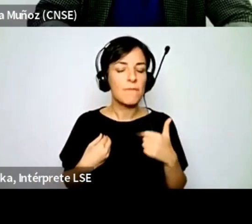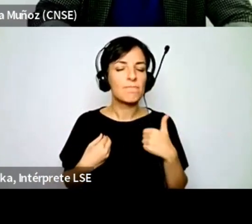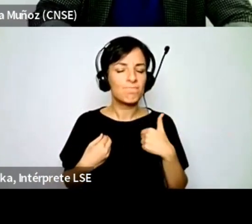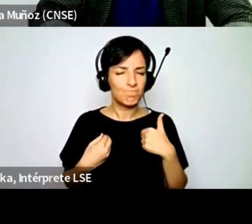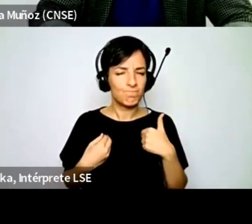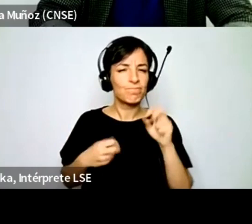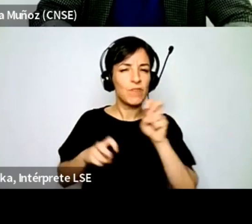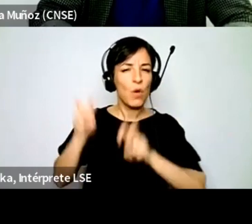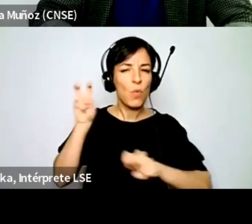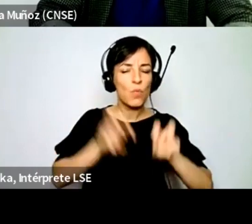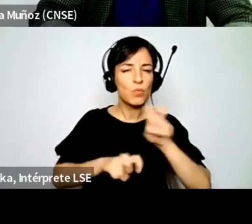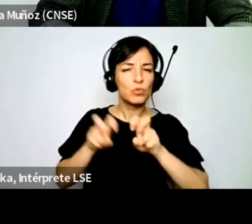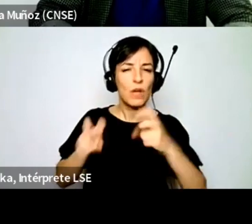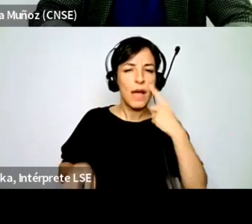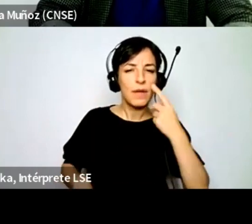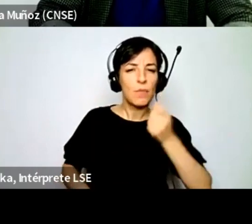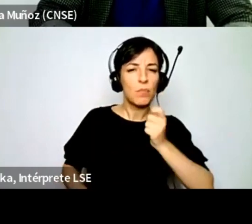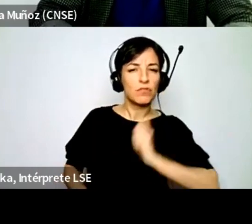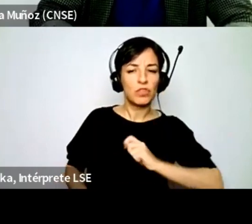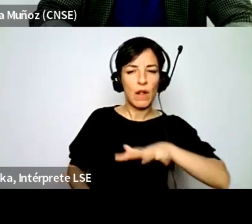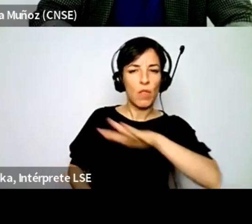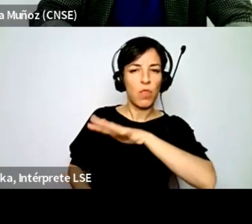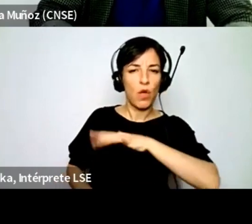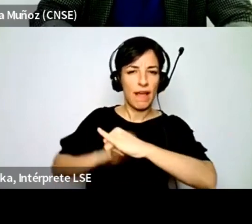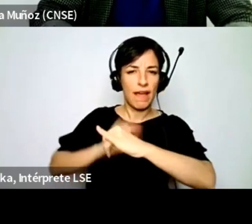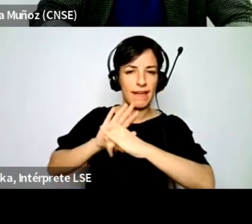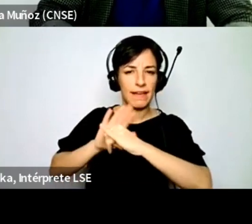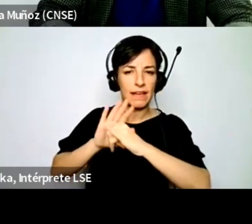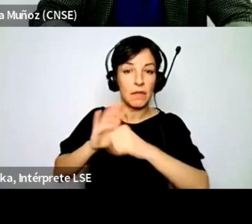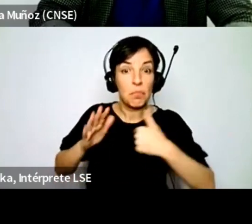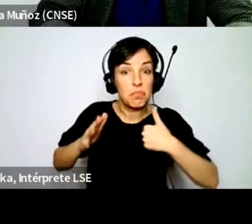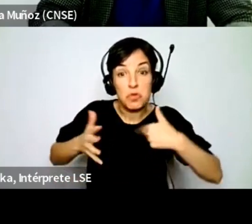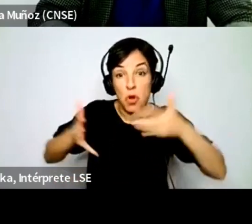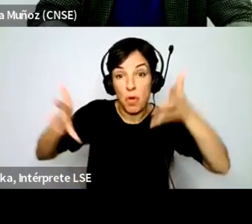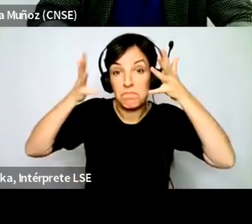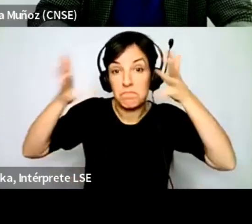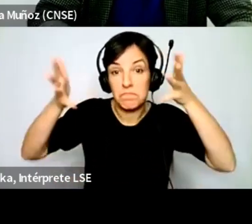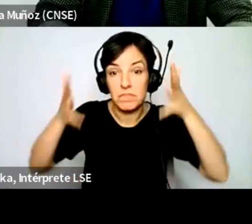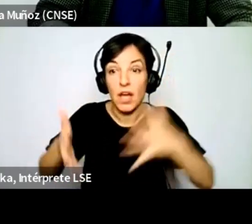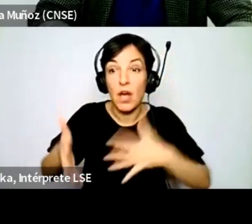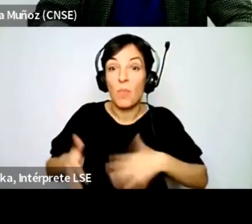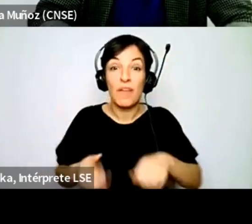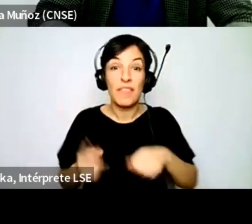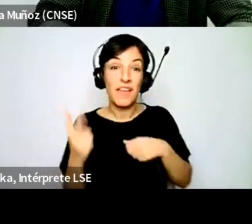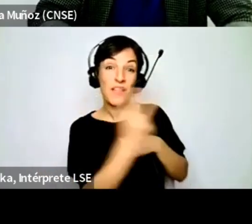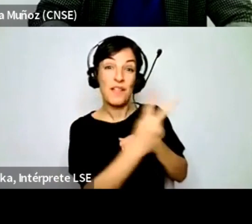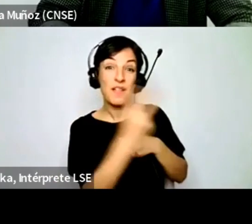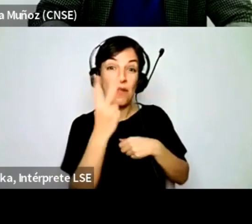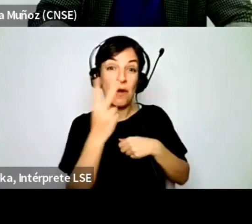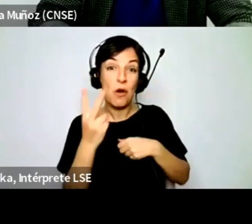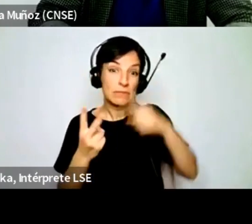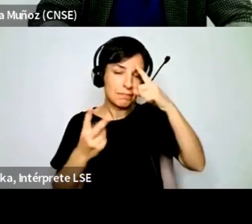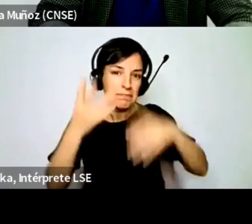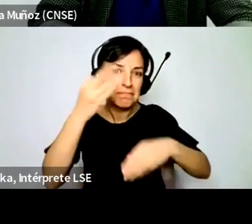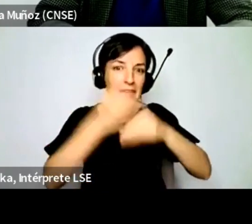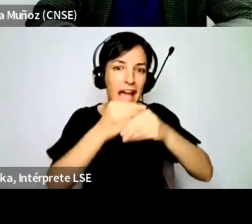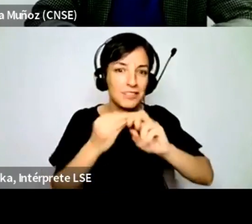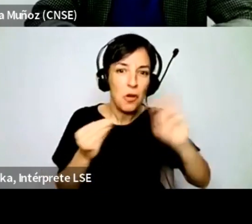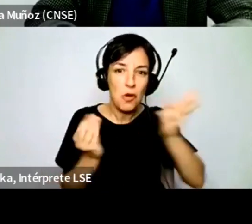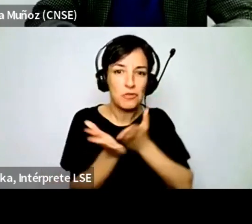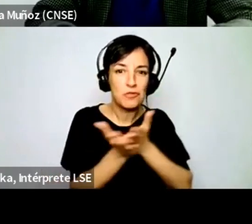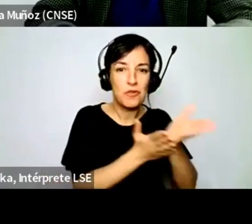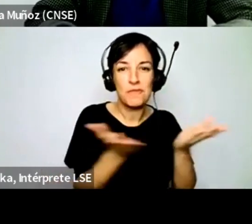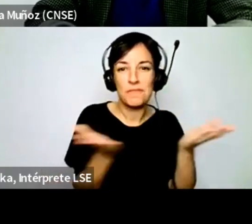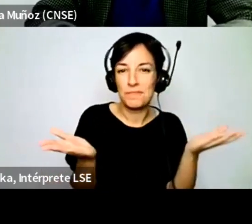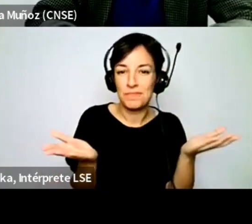buscarte el profesional de tu zona. Eso es lo que yo haría. A lo mejor Gemma o Laura se les ocurre otra manera de